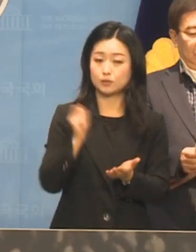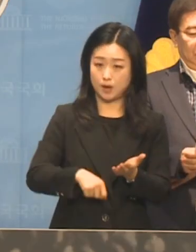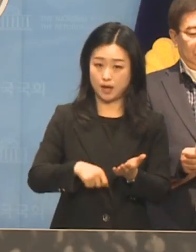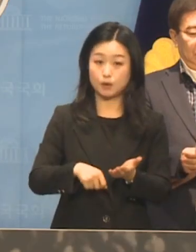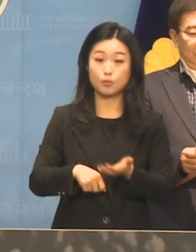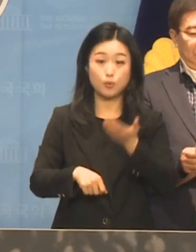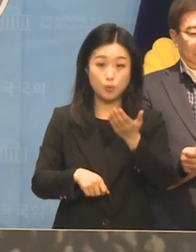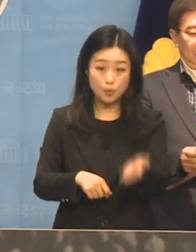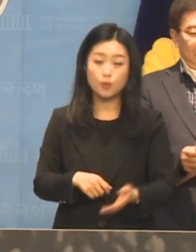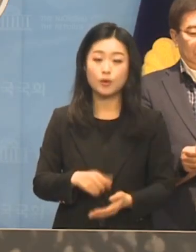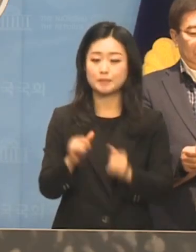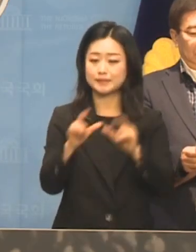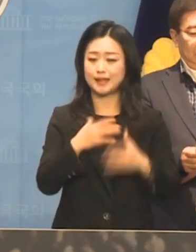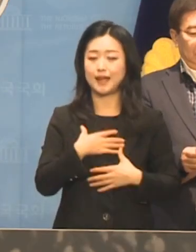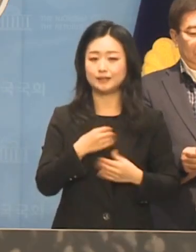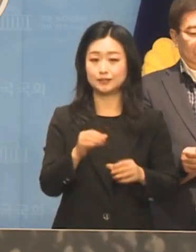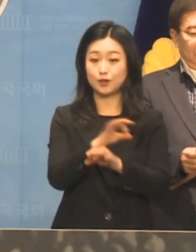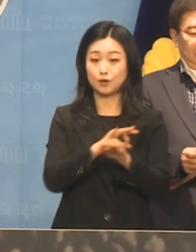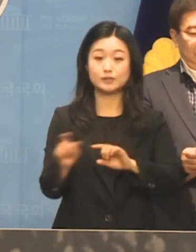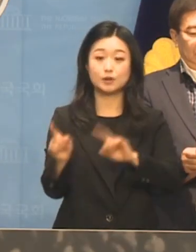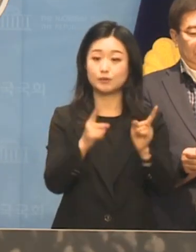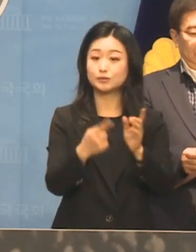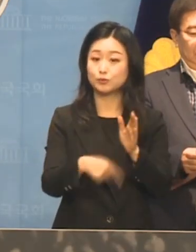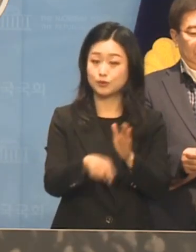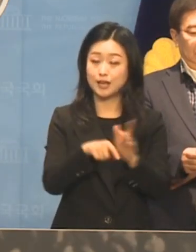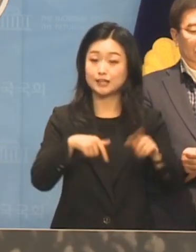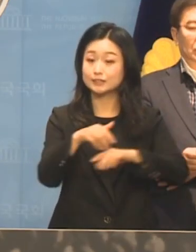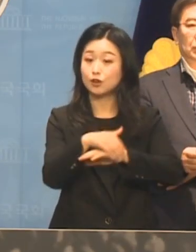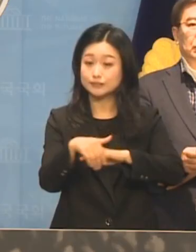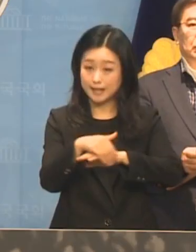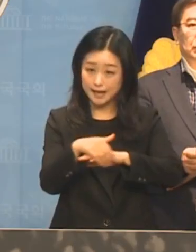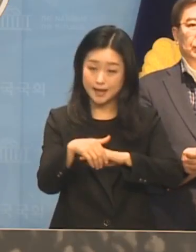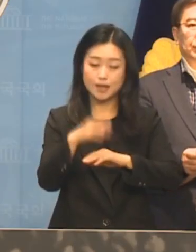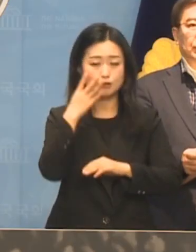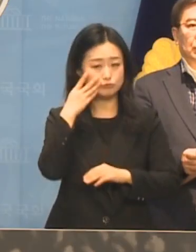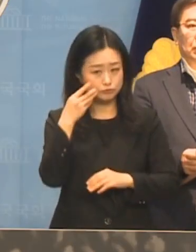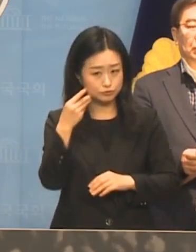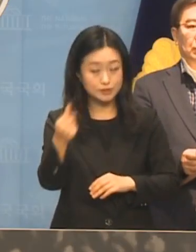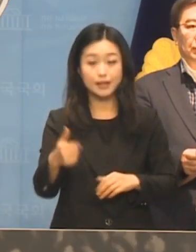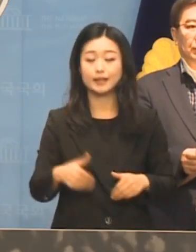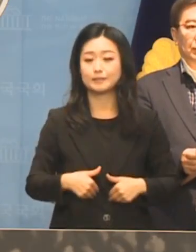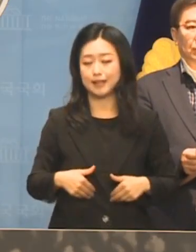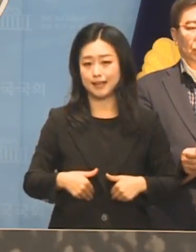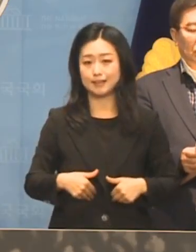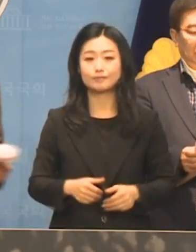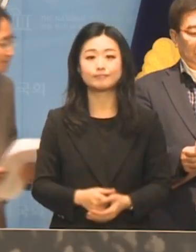처리되고 민생 안정 및 경제 활성화를 위한 정책도 원활히